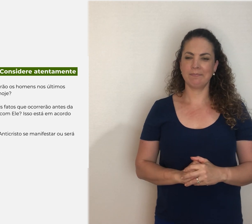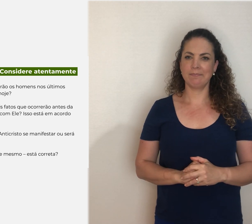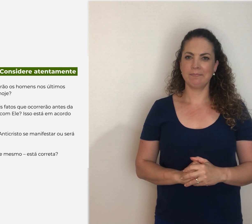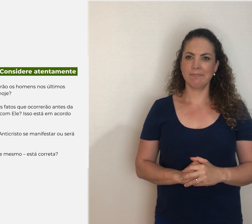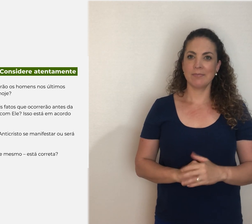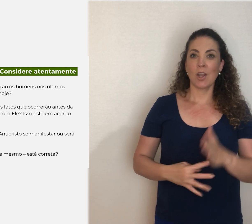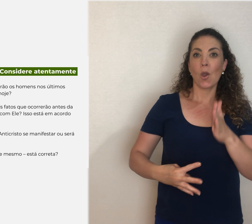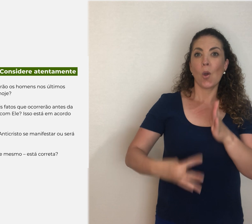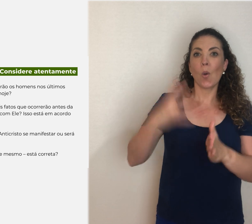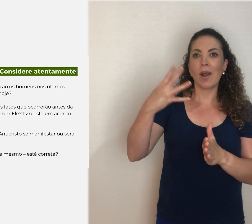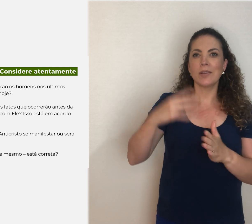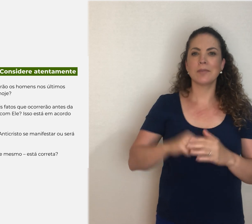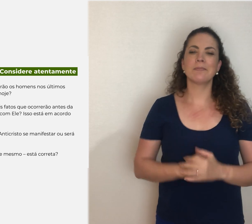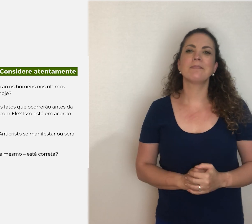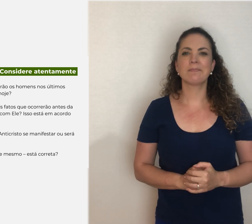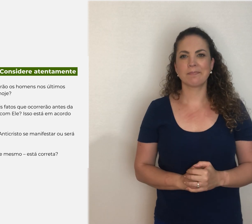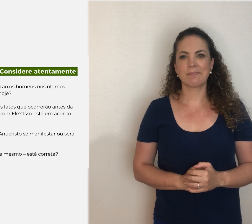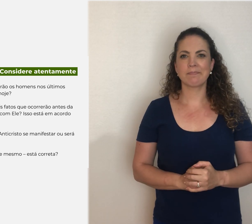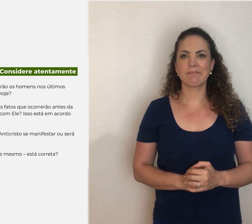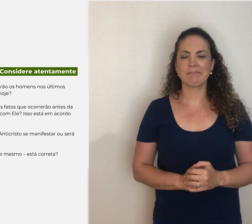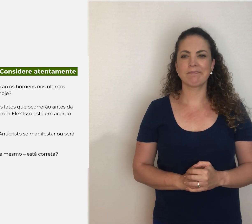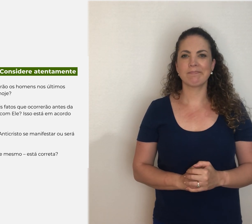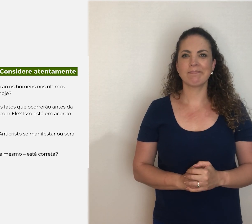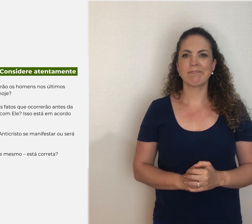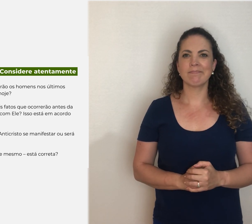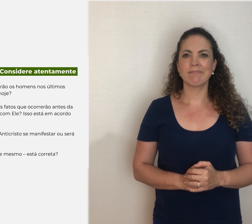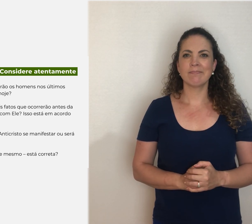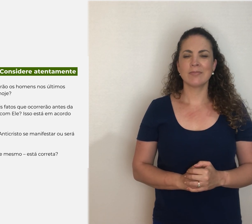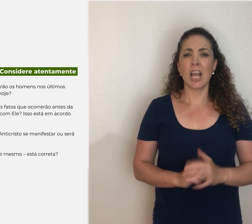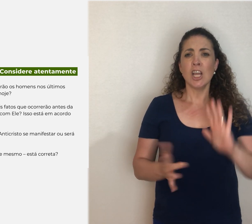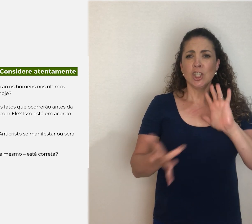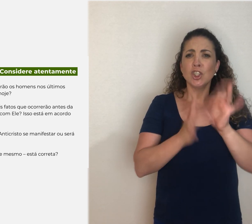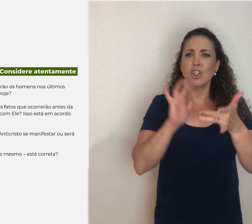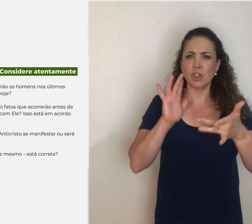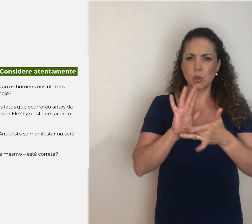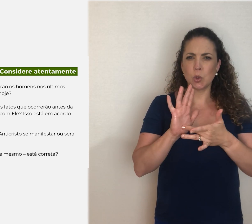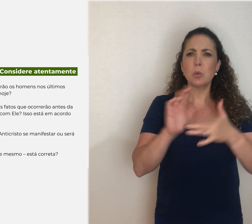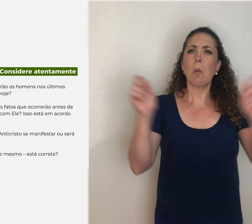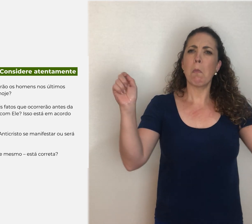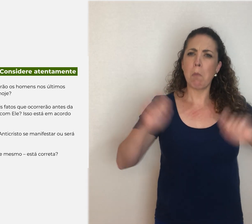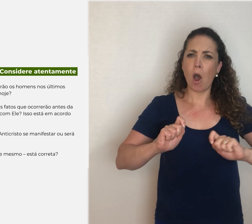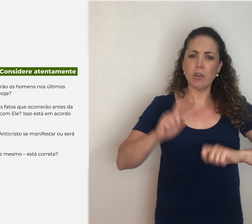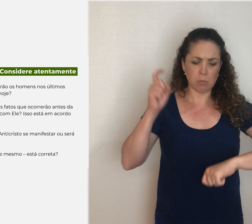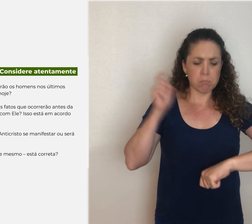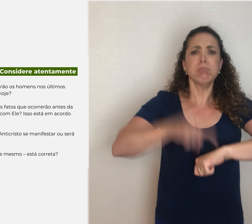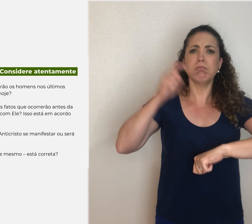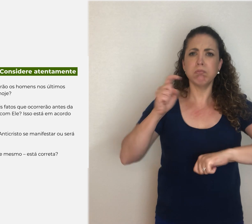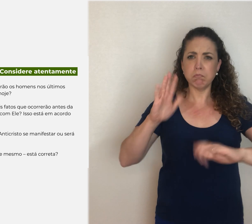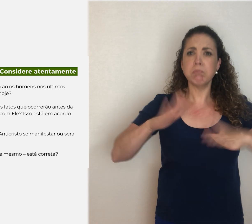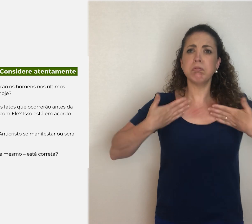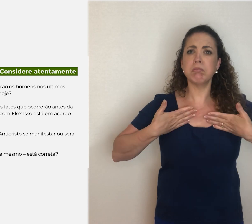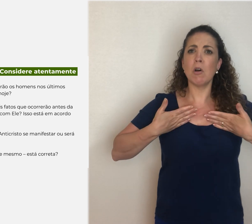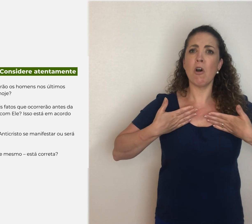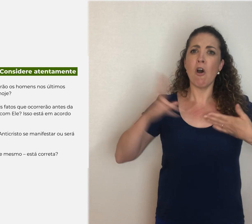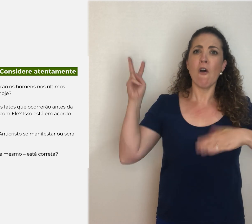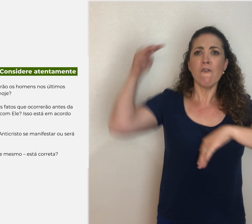Quarto, a afirmação Jesus pode voltar hoje mesmo está correta?